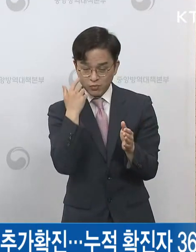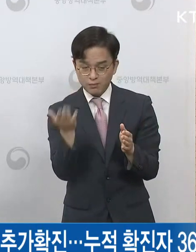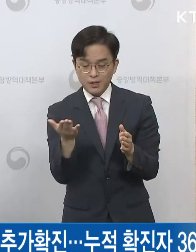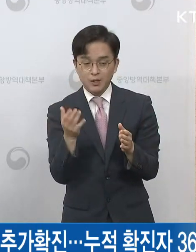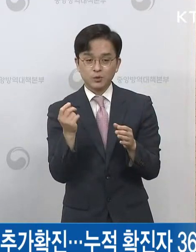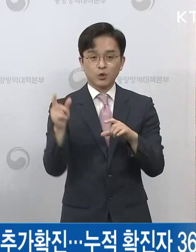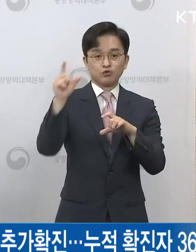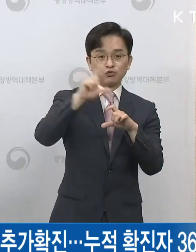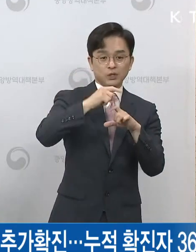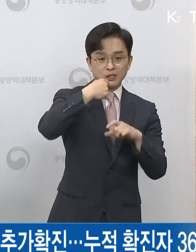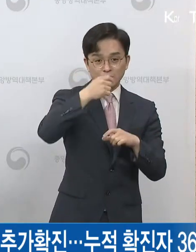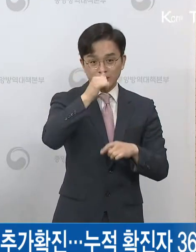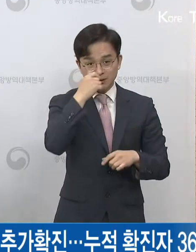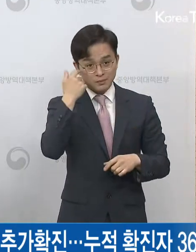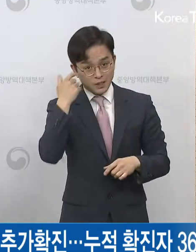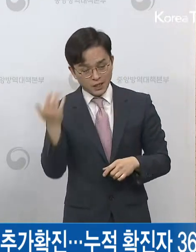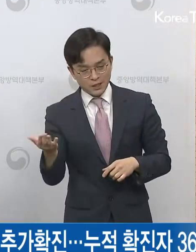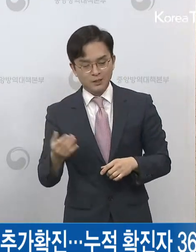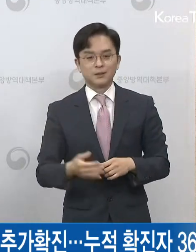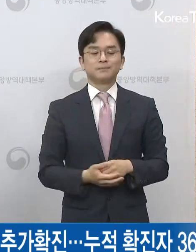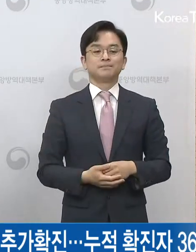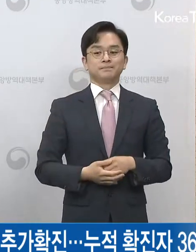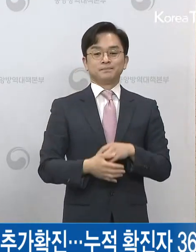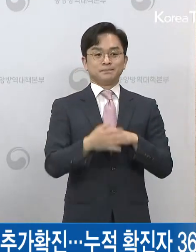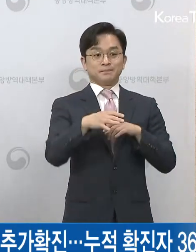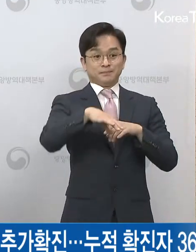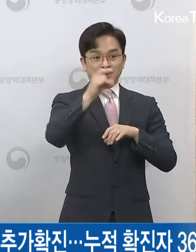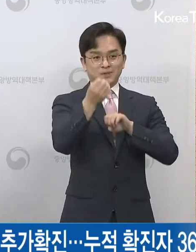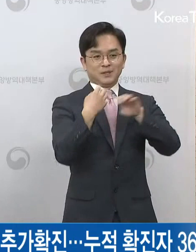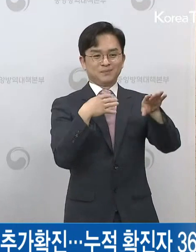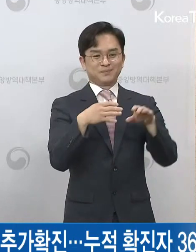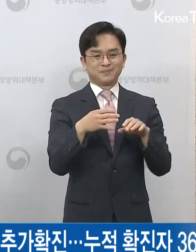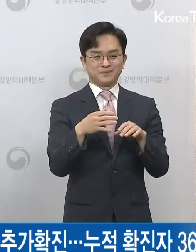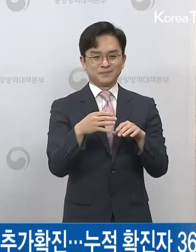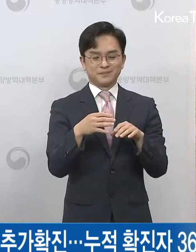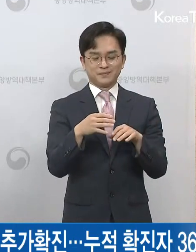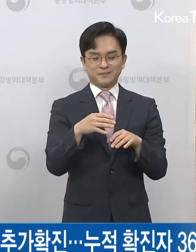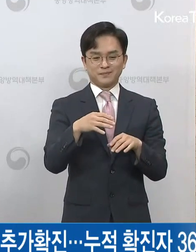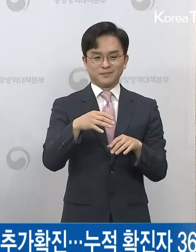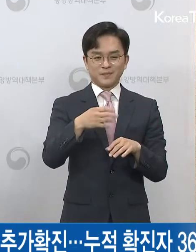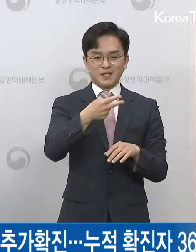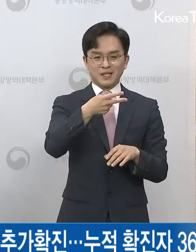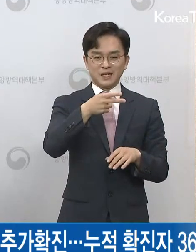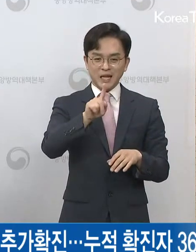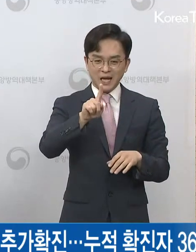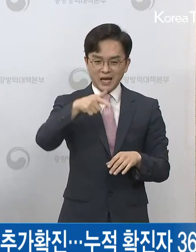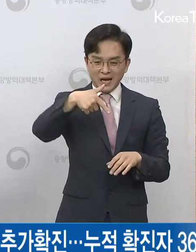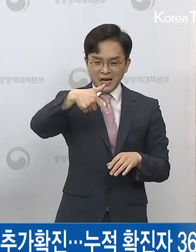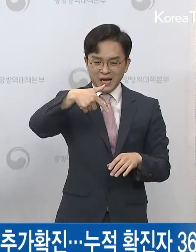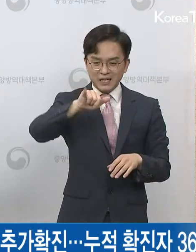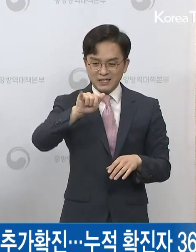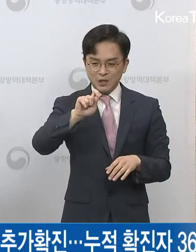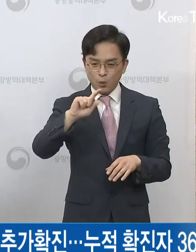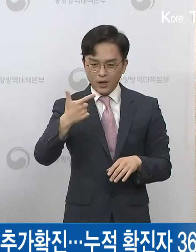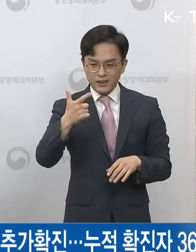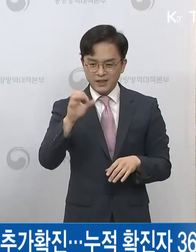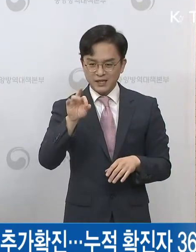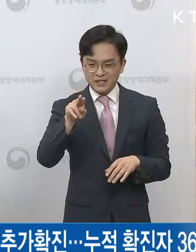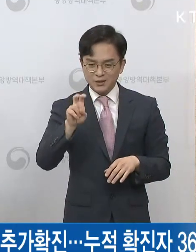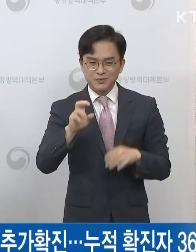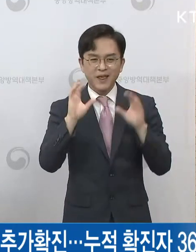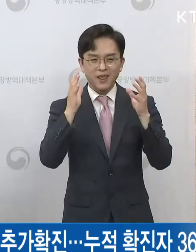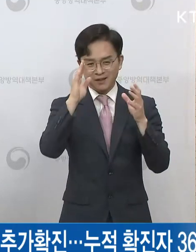신고된 건 없고 두 건이 어제 감시 체계를 가동하면서 그동안에 지켜보셨던 사례들을